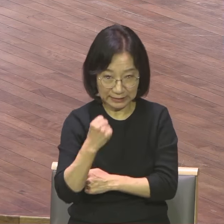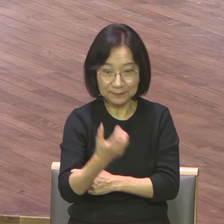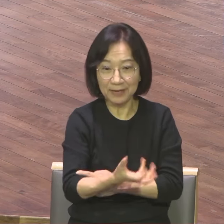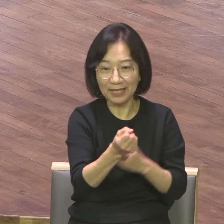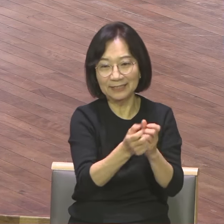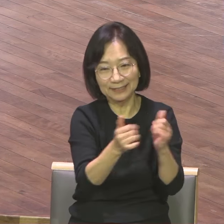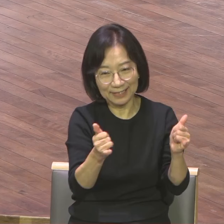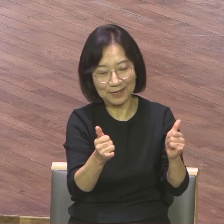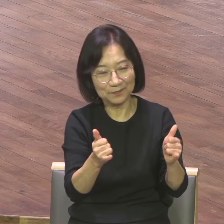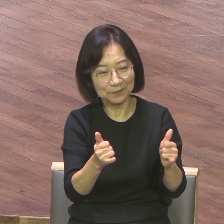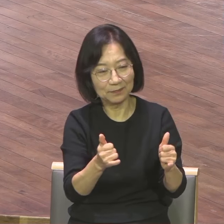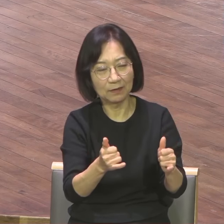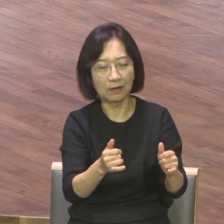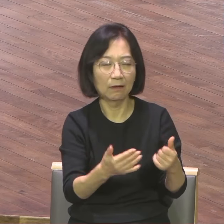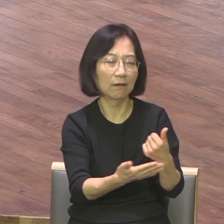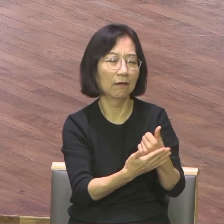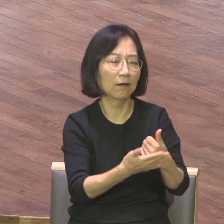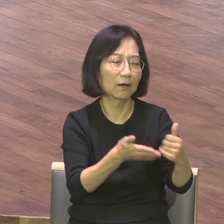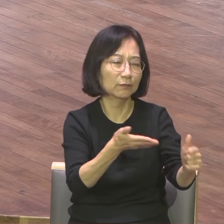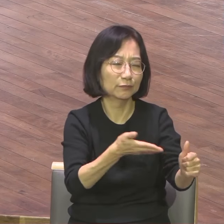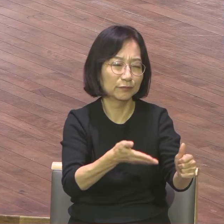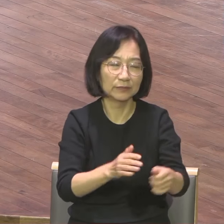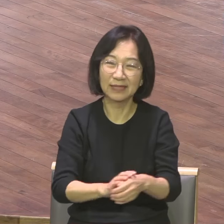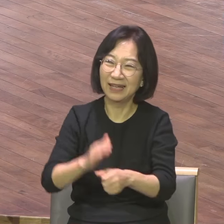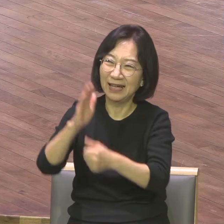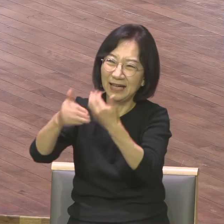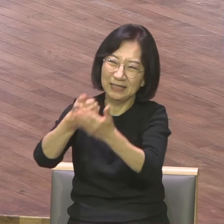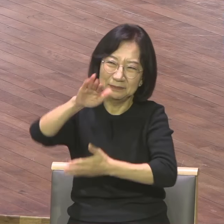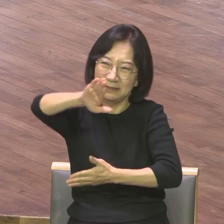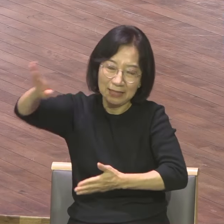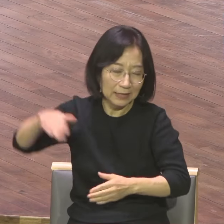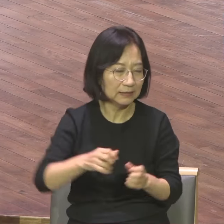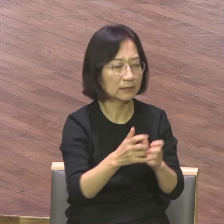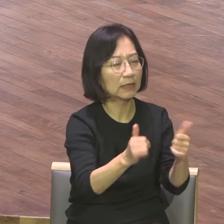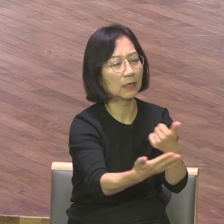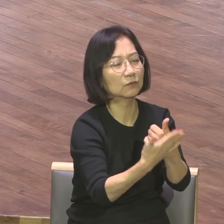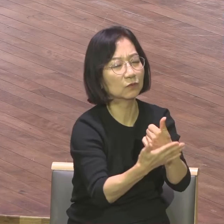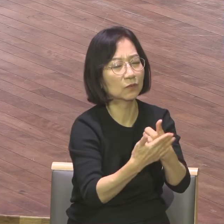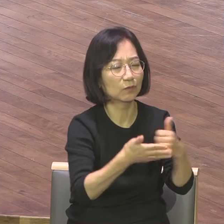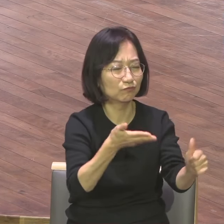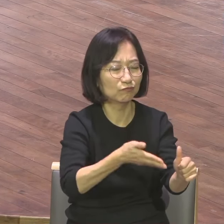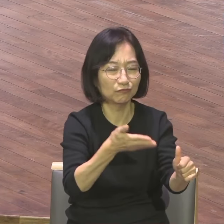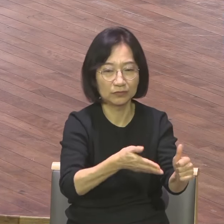하나님의 그늘이 아니라 사람의 그늘을 택했다, 이 말이에요.